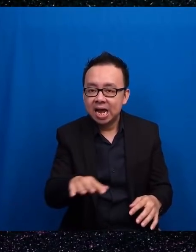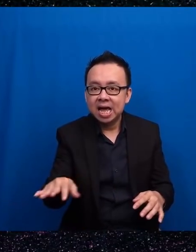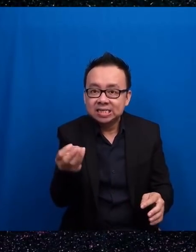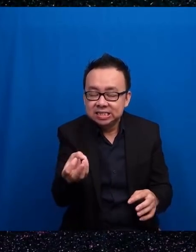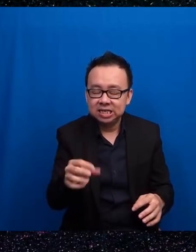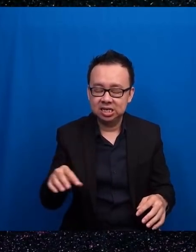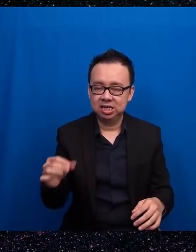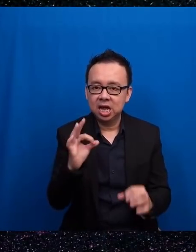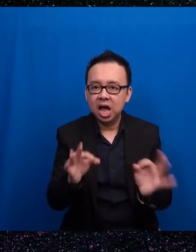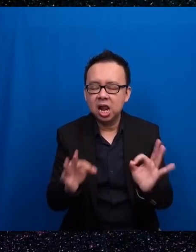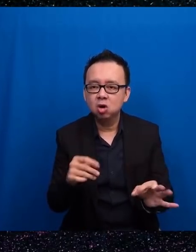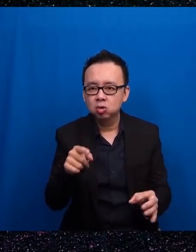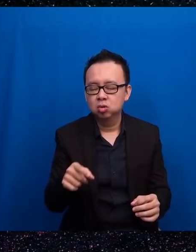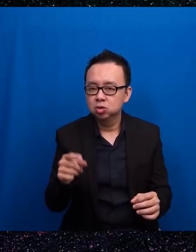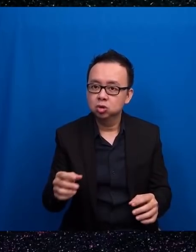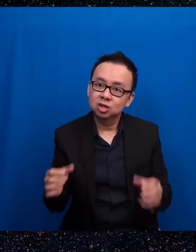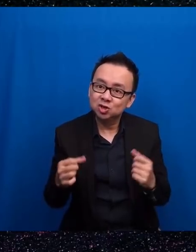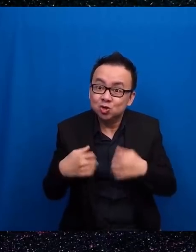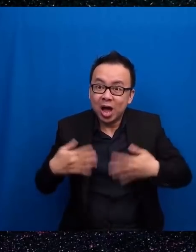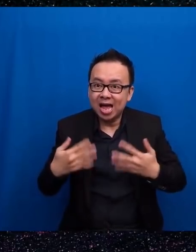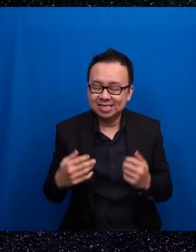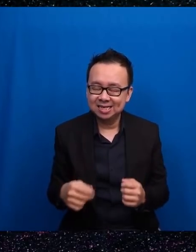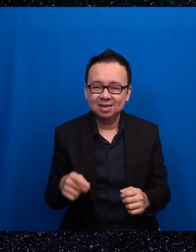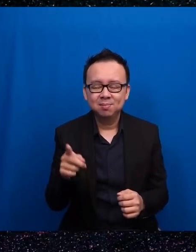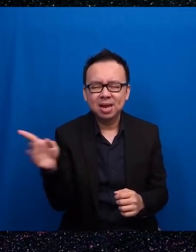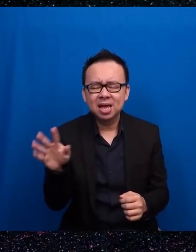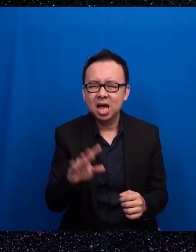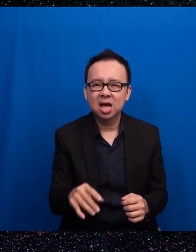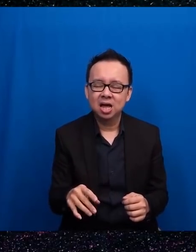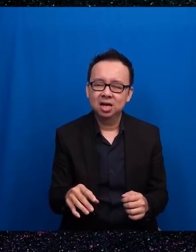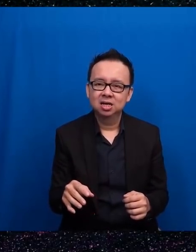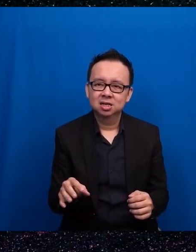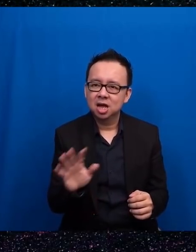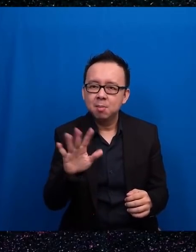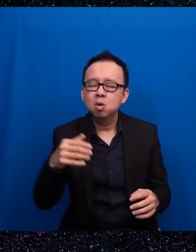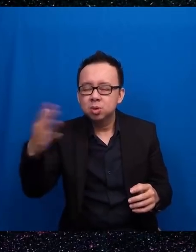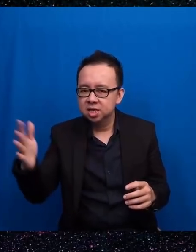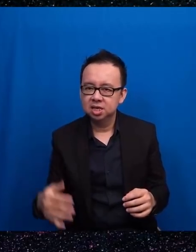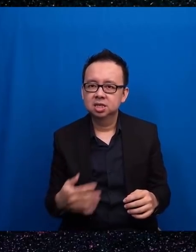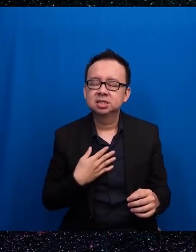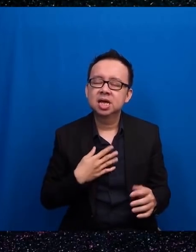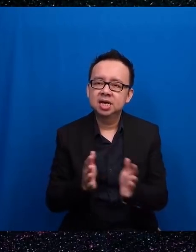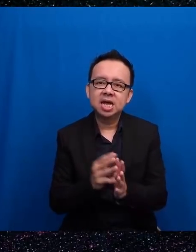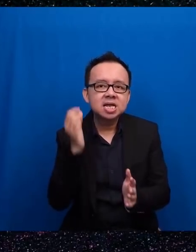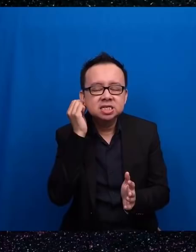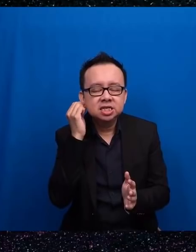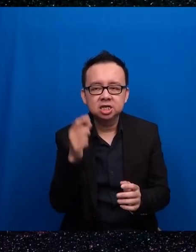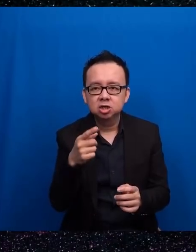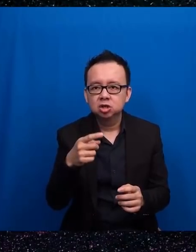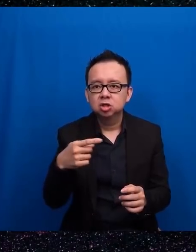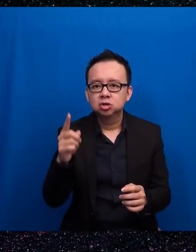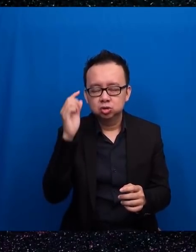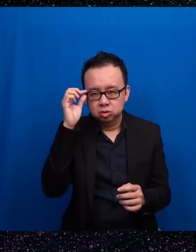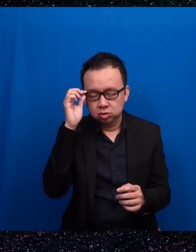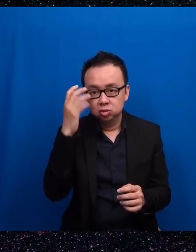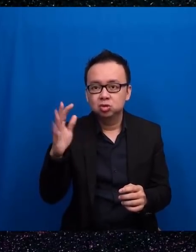tunjukkan. Sebelum pergi itu saya lihat, koper sudah saya bawa keluar, saya dan istri saya sudah siapkan check out semuanya, tiba-tiba anak